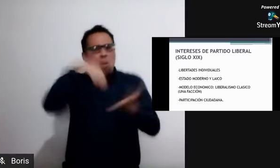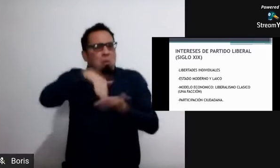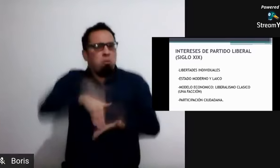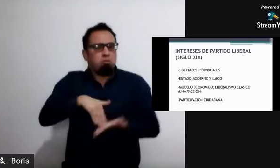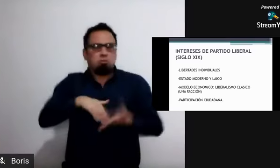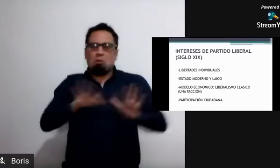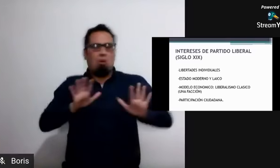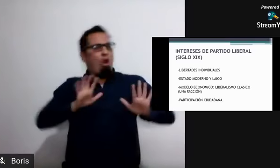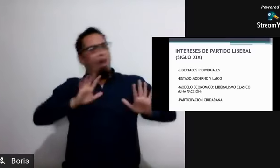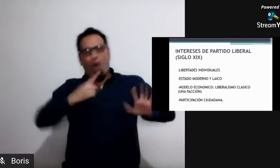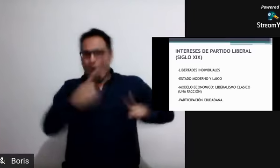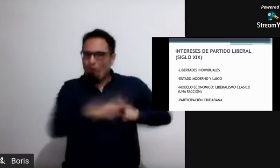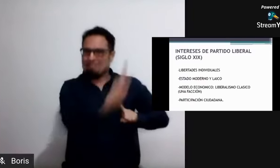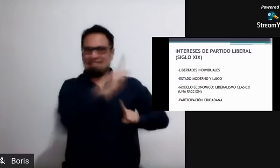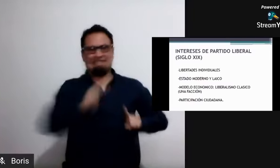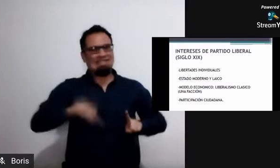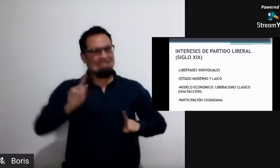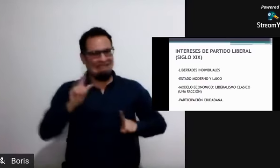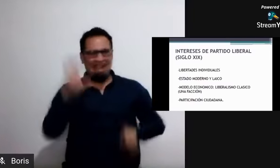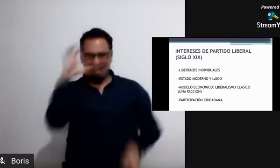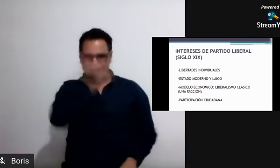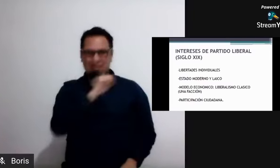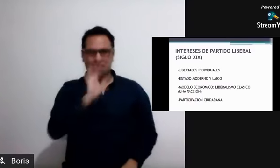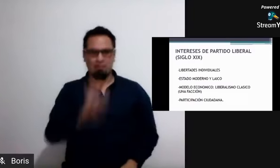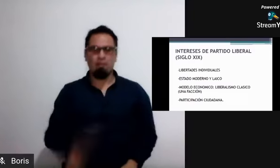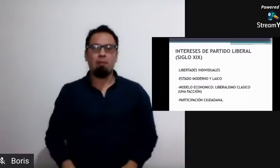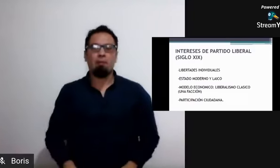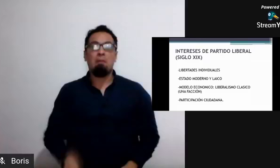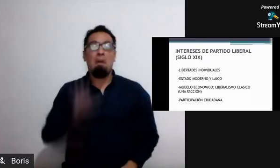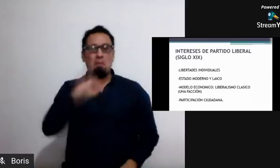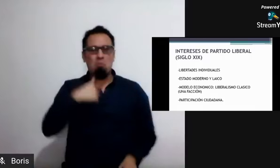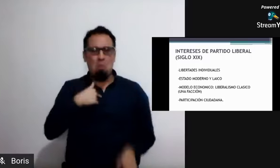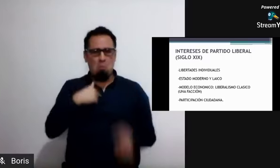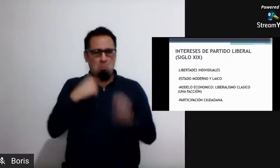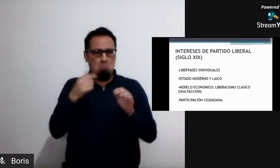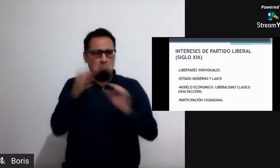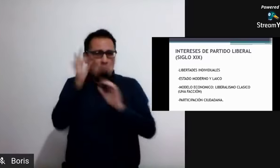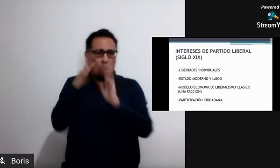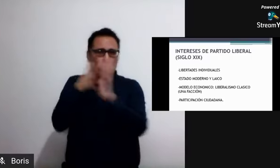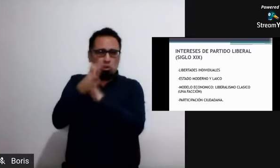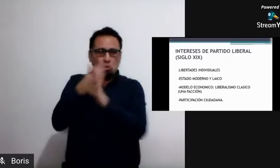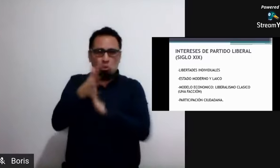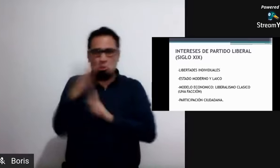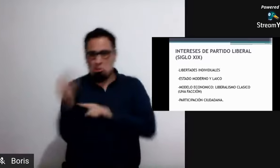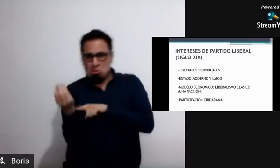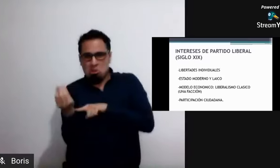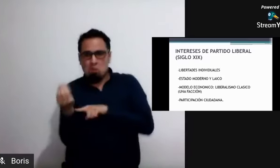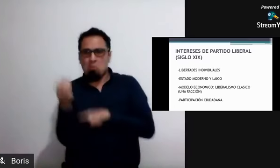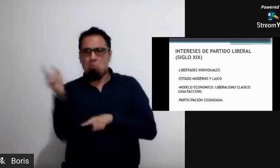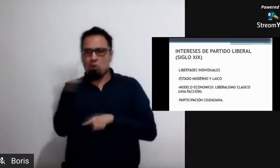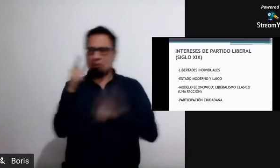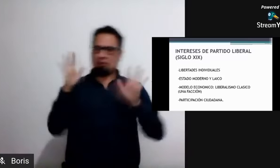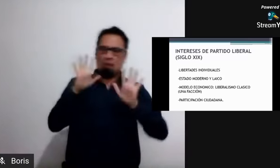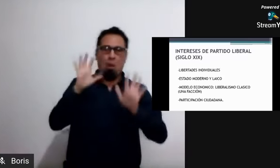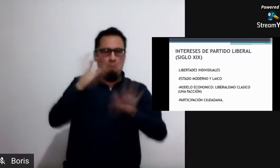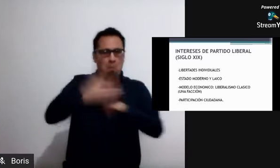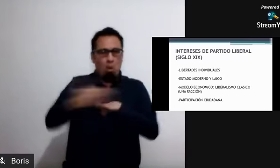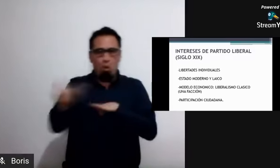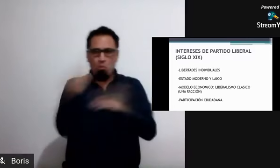No obstante, el Partido Conservador mantenía su postura de que debían mantenerse esos impuestos para todos esos